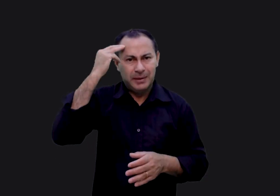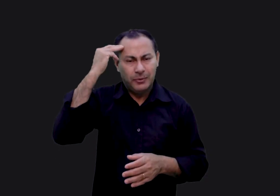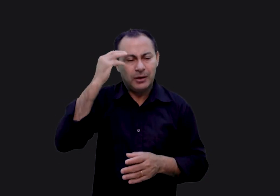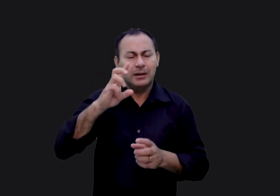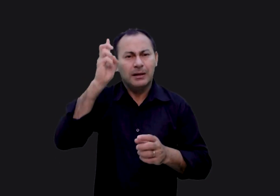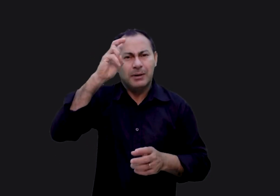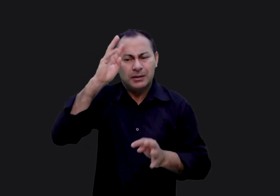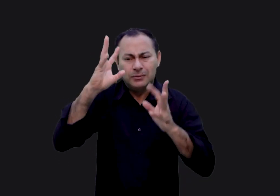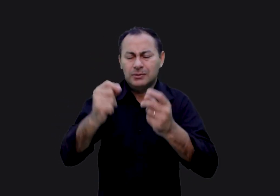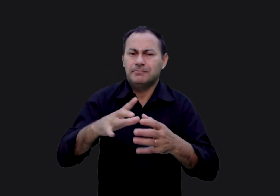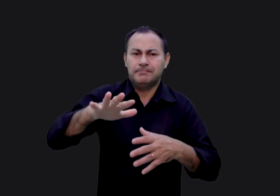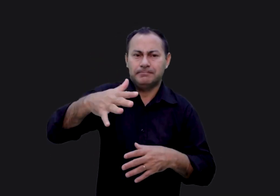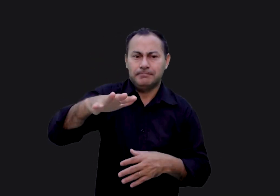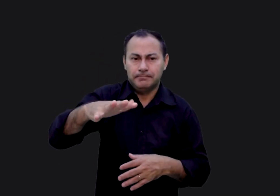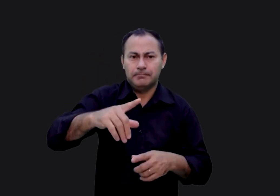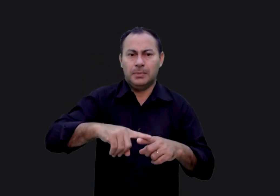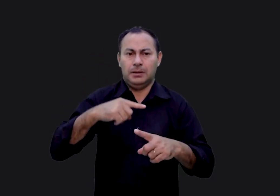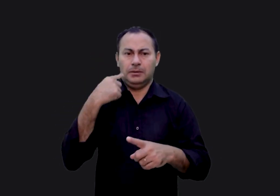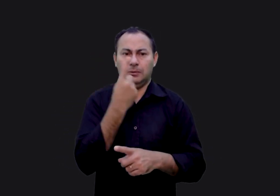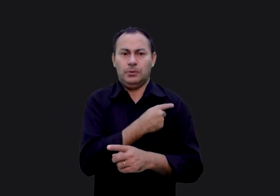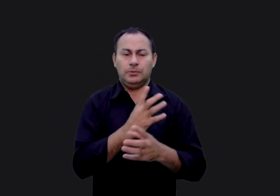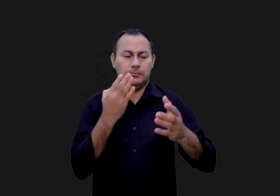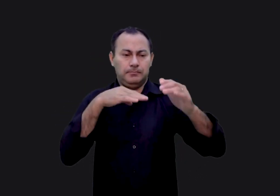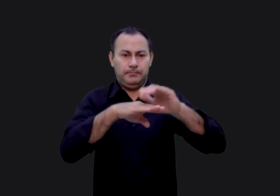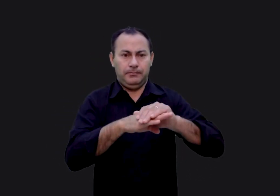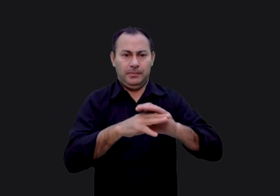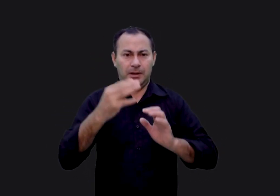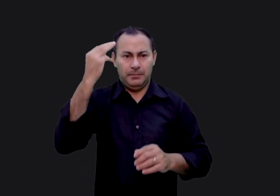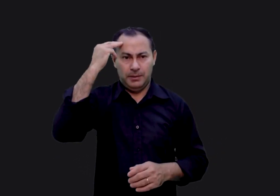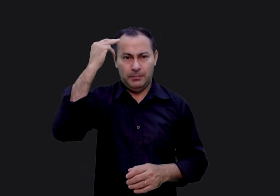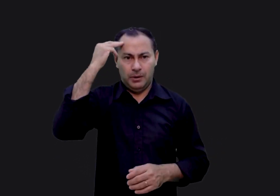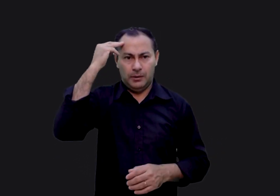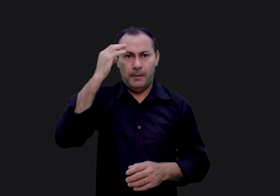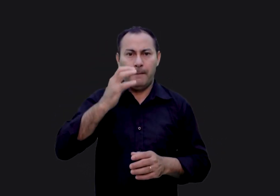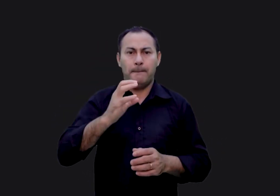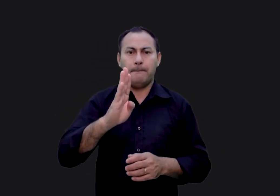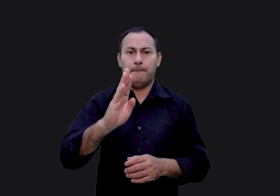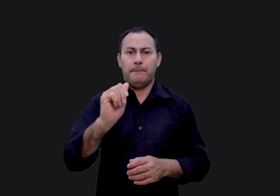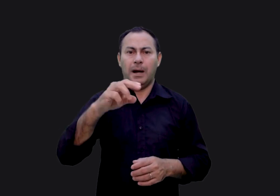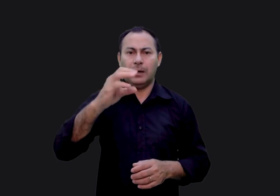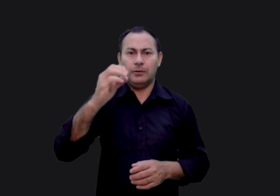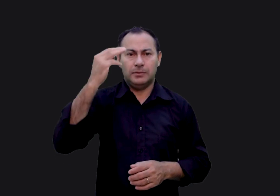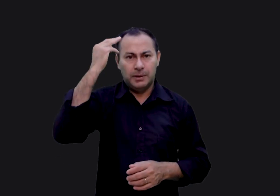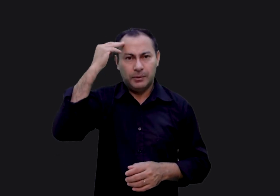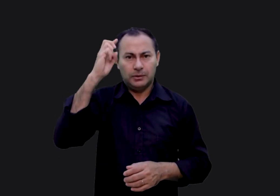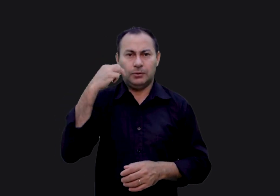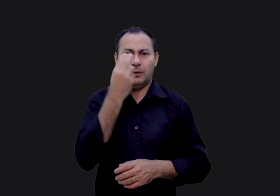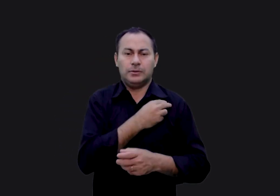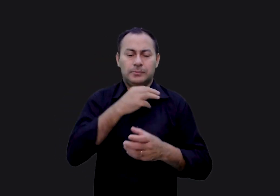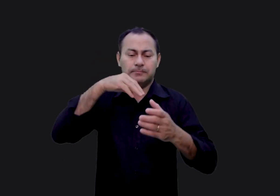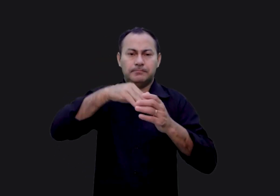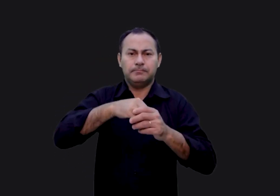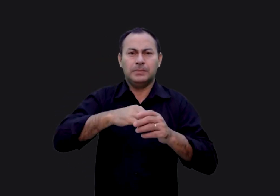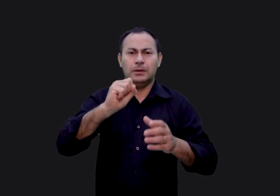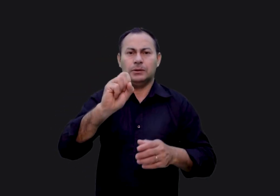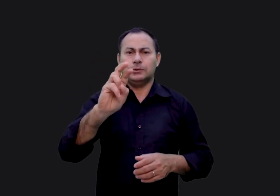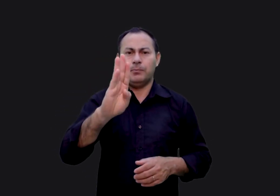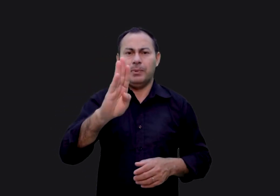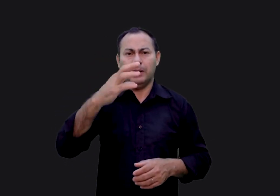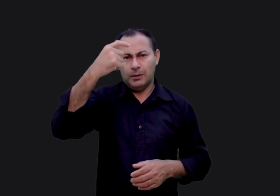de tudo pode variar muito, mas está tudo armazenado na memória. O banco de memórias em nosso subconsciente é como um